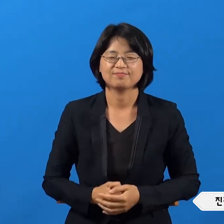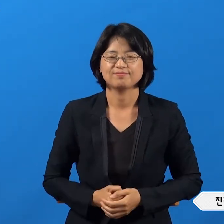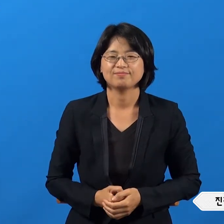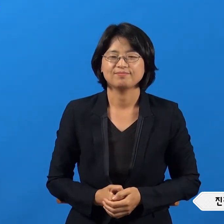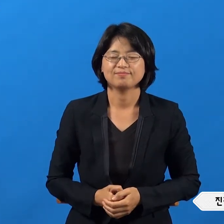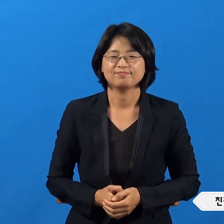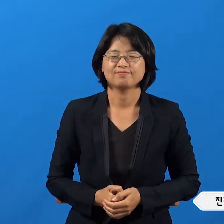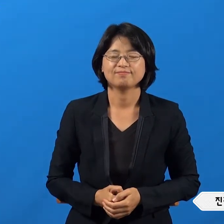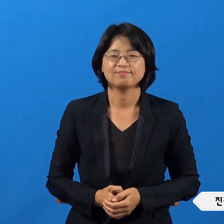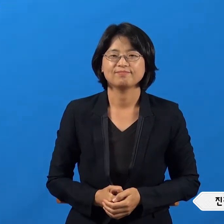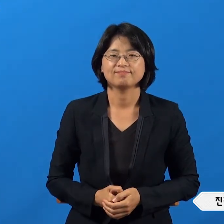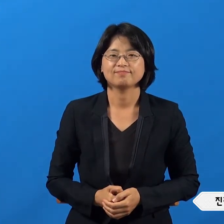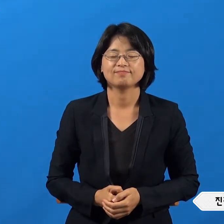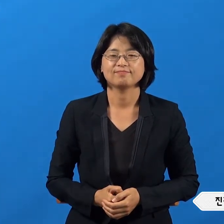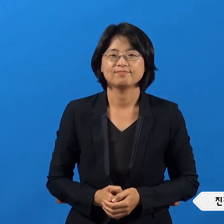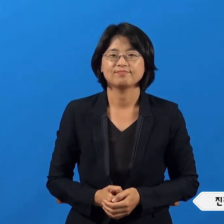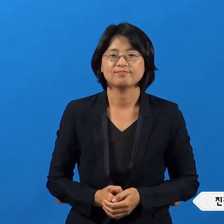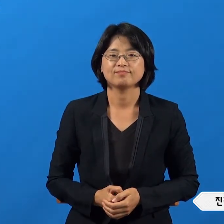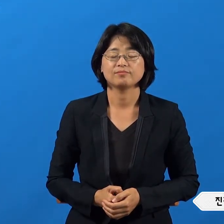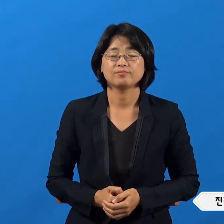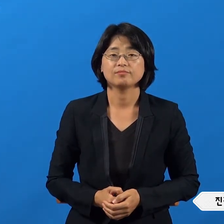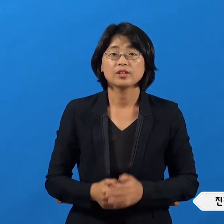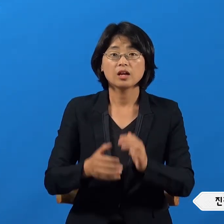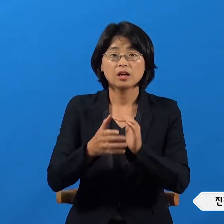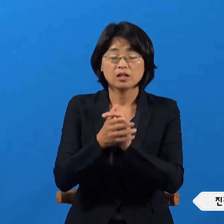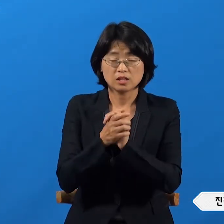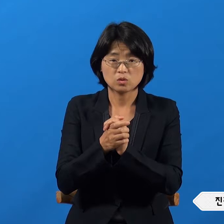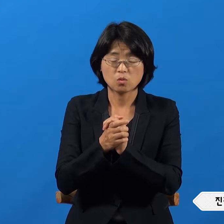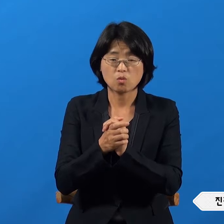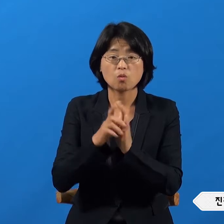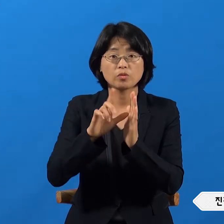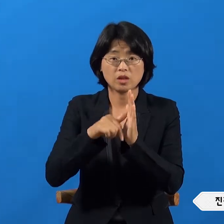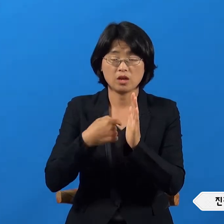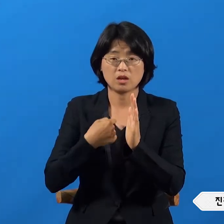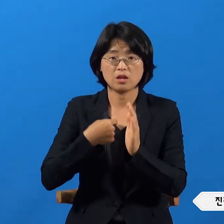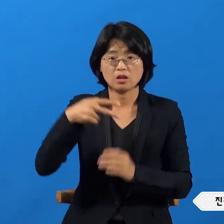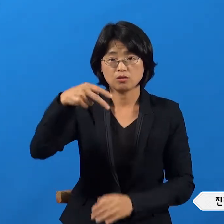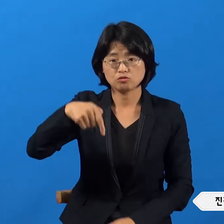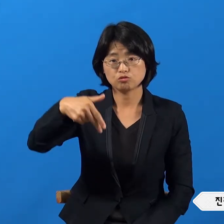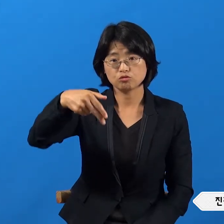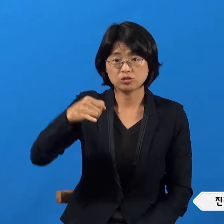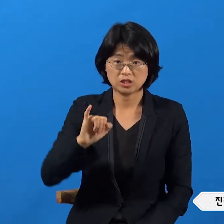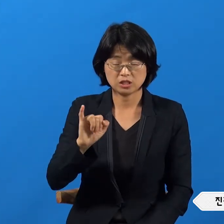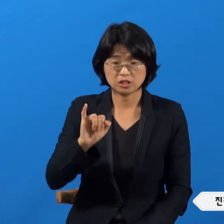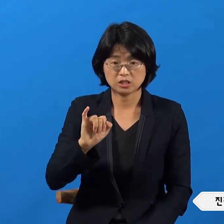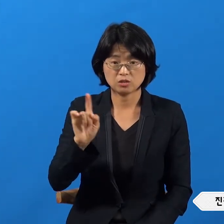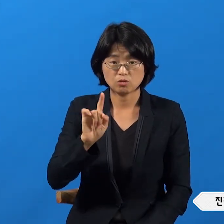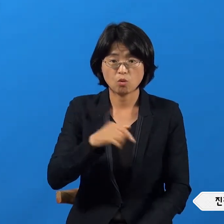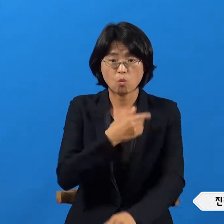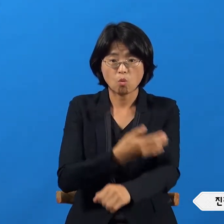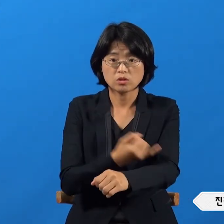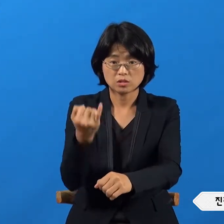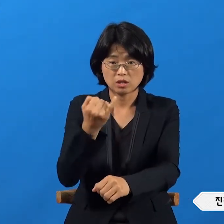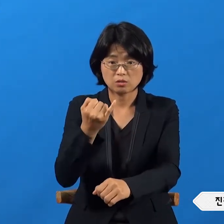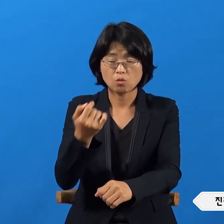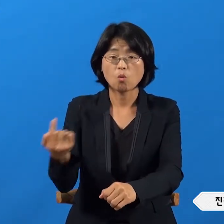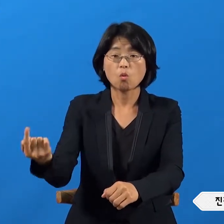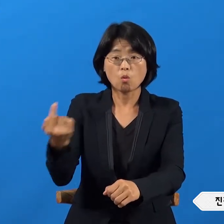기도하는데 수지에서 어느 한 권사님이 오셔서 따님의 그 출산을 놓고